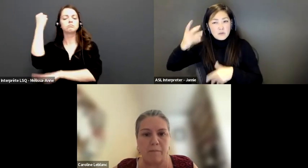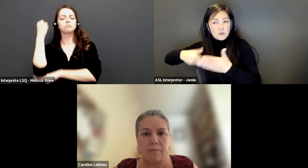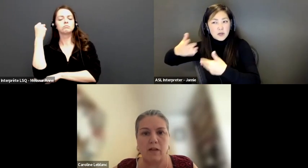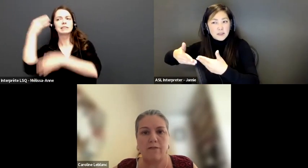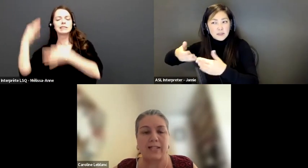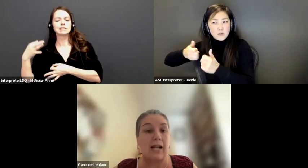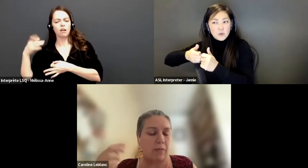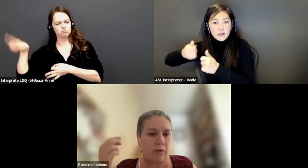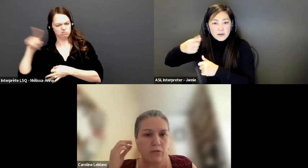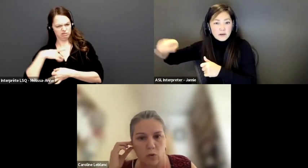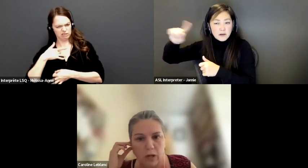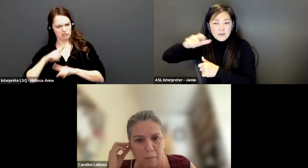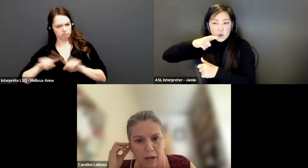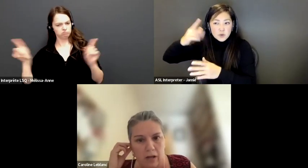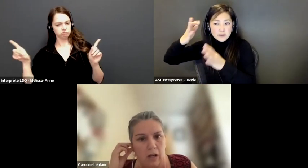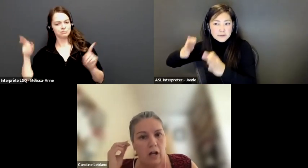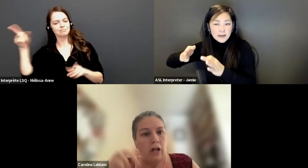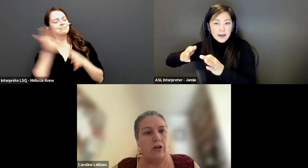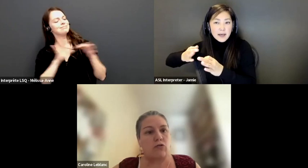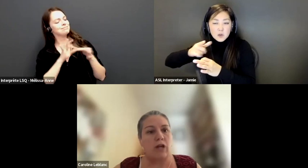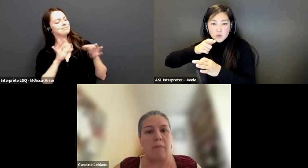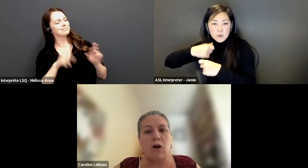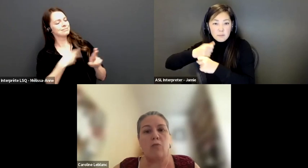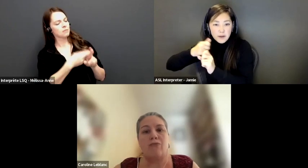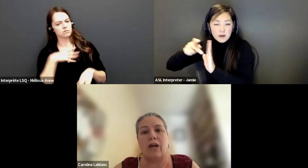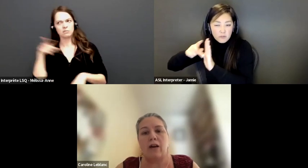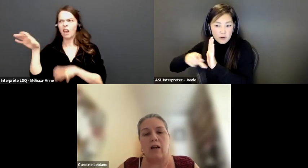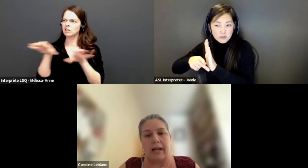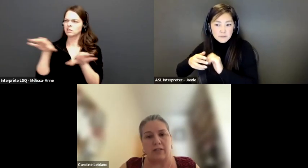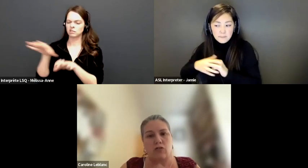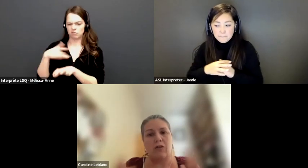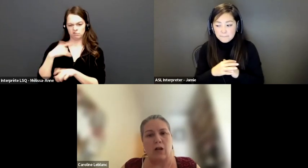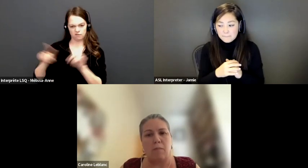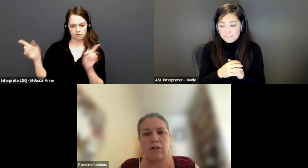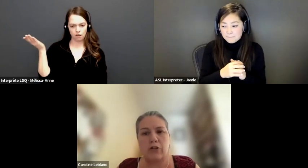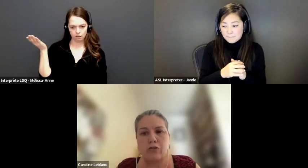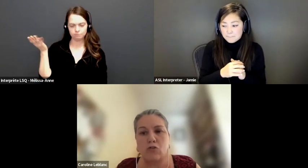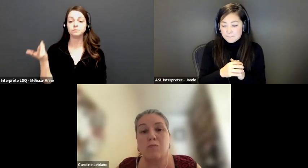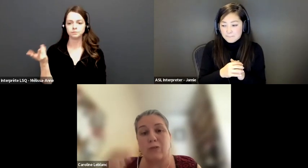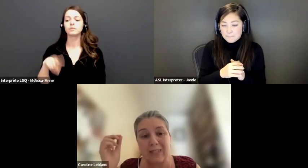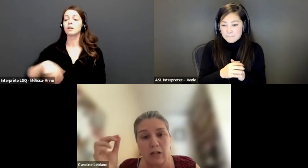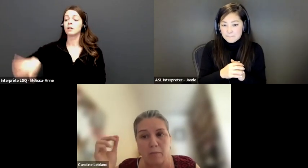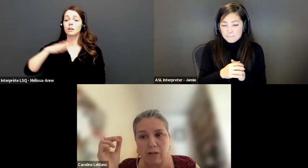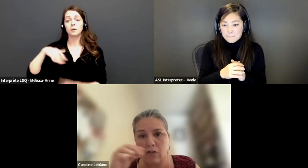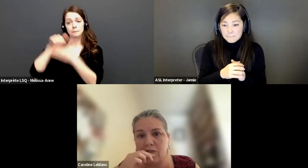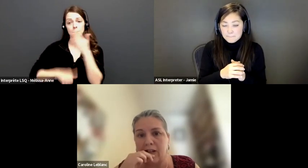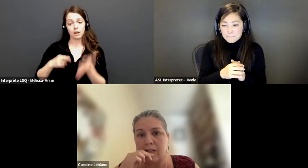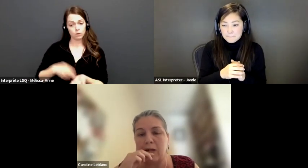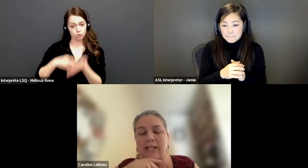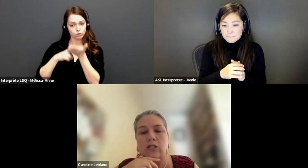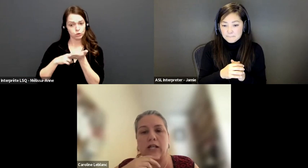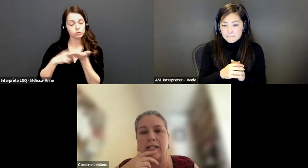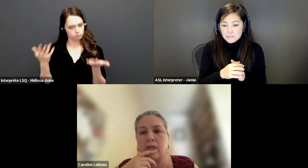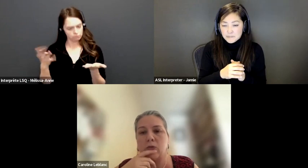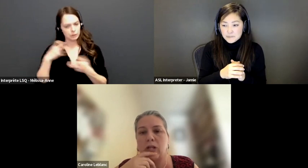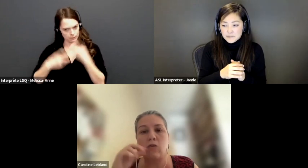décision face à la réponse au campement. Donc, tout d'abord, on pouvait, la réduction et le manque de ressources, mais aussi le manque de financement